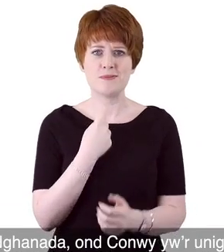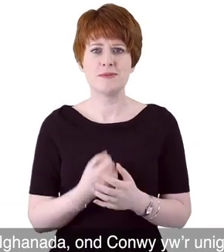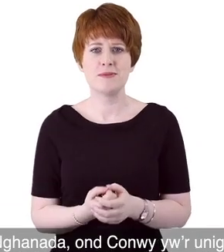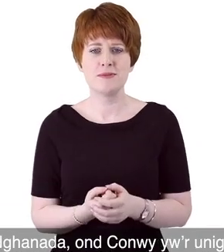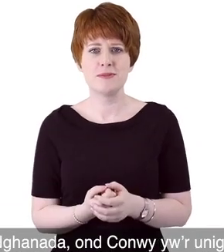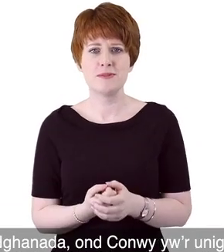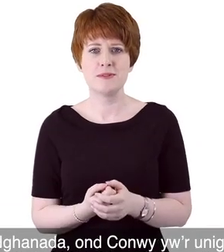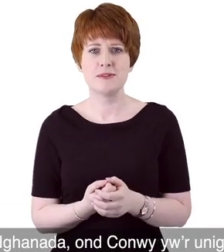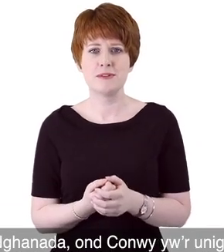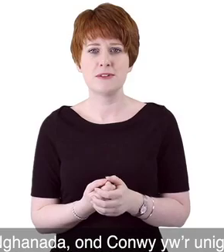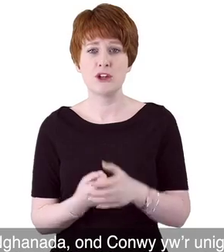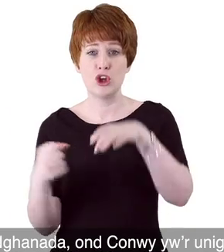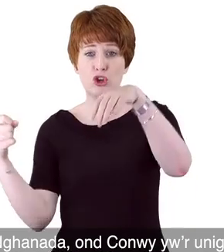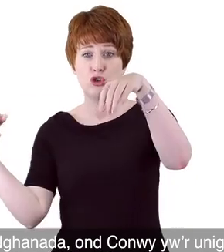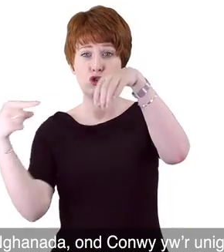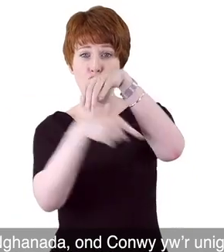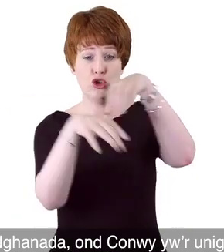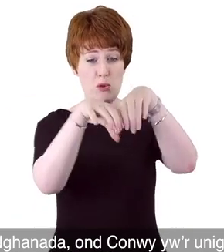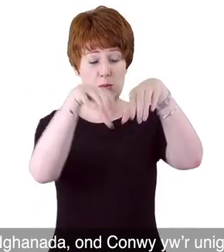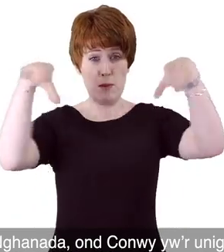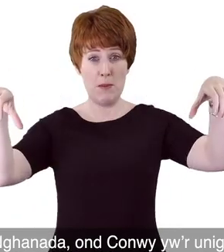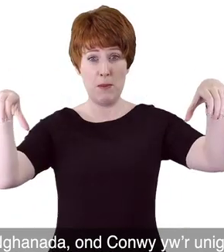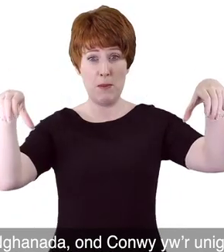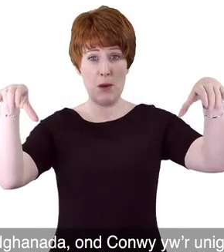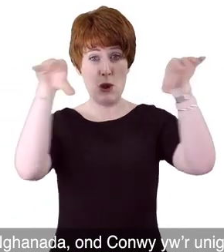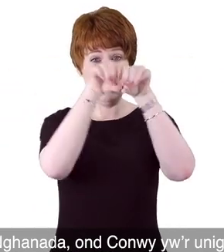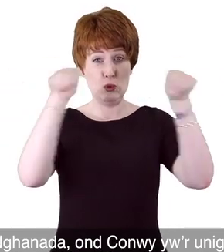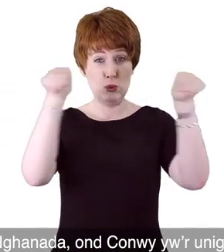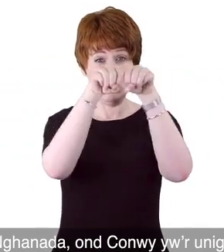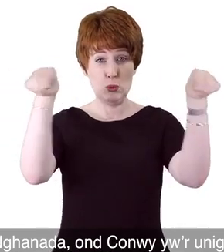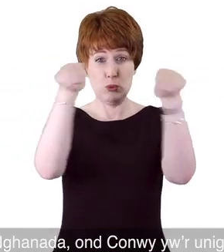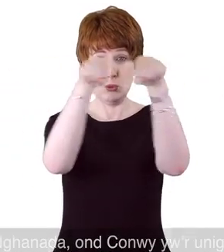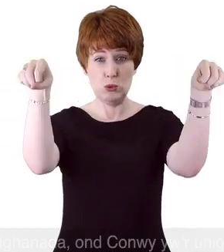yng Nghanada, ond Conwy yw'r unig bont diwbiaidd sydd wedi goroesi.